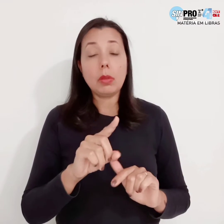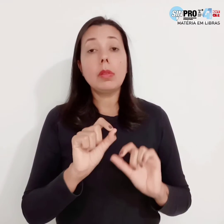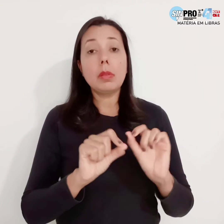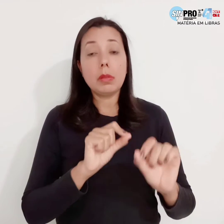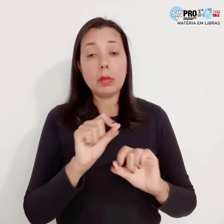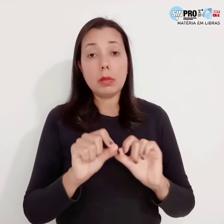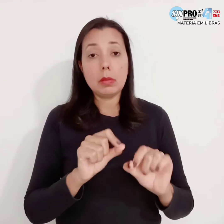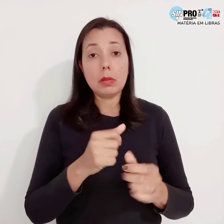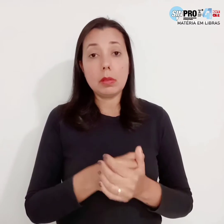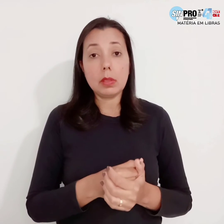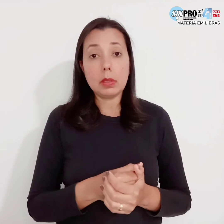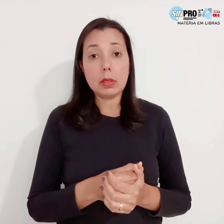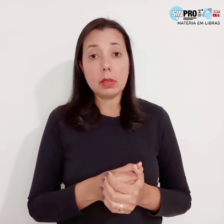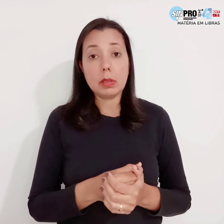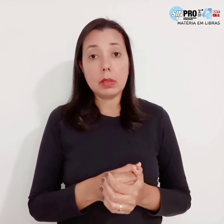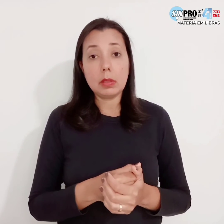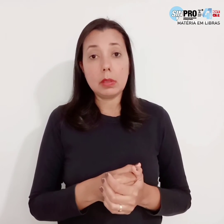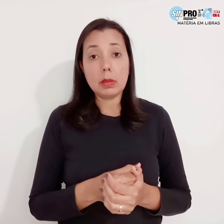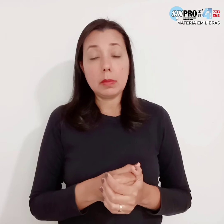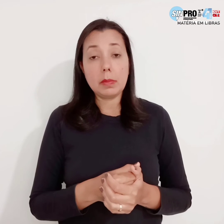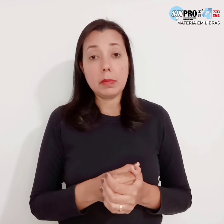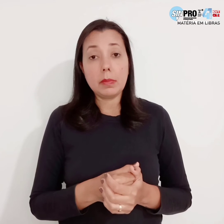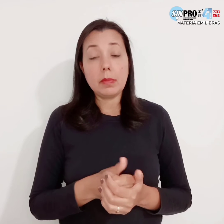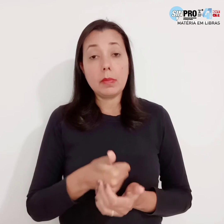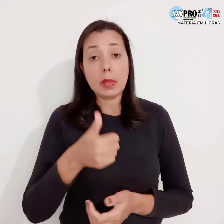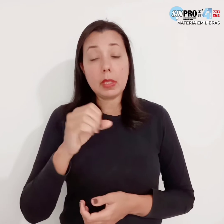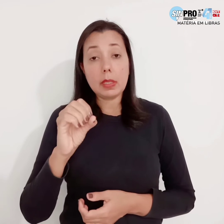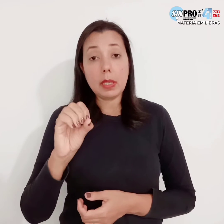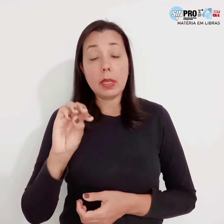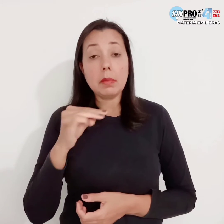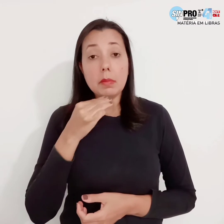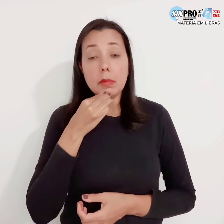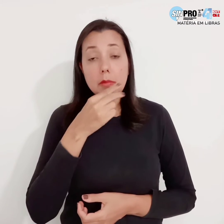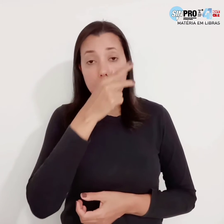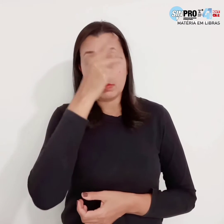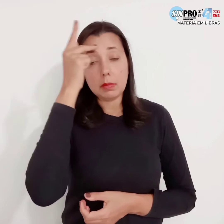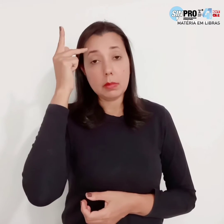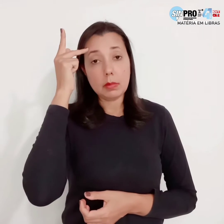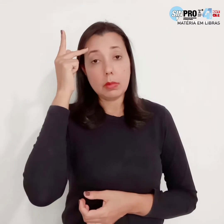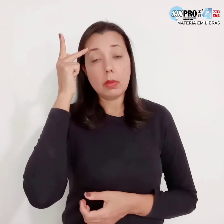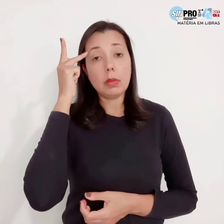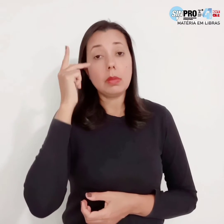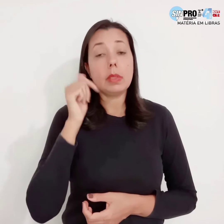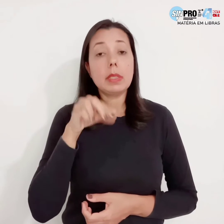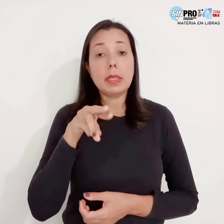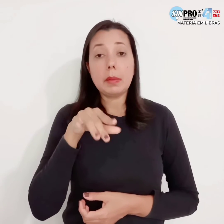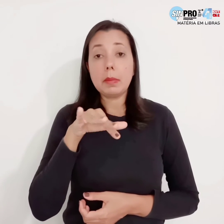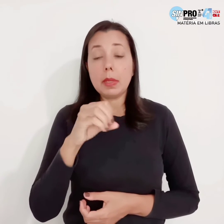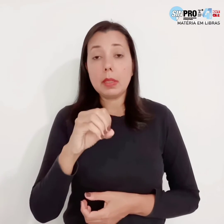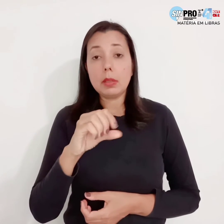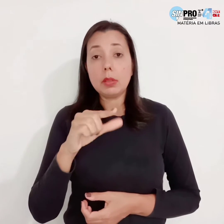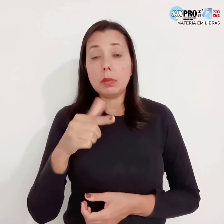estimada em 100 milhões de pessoas em março de